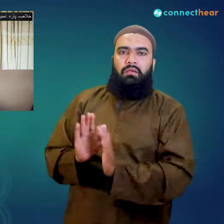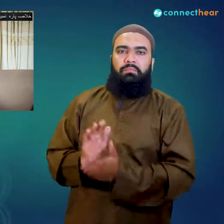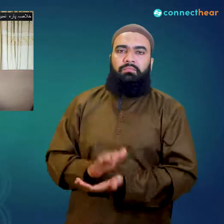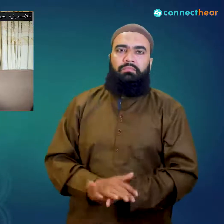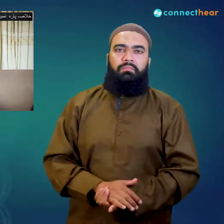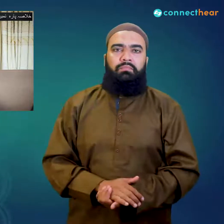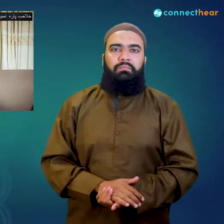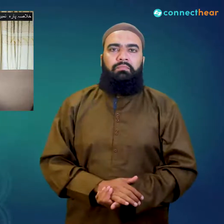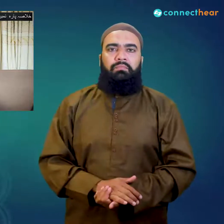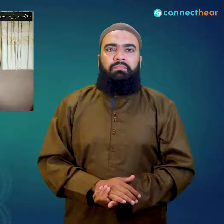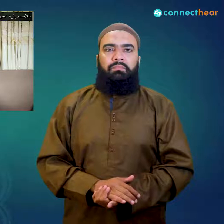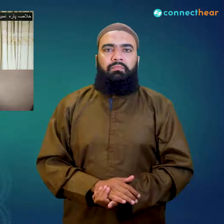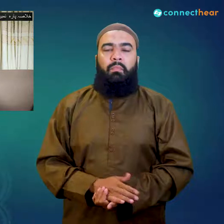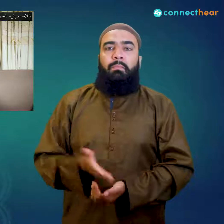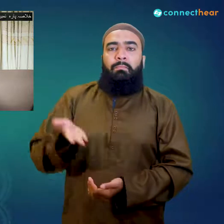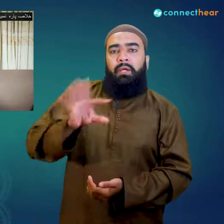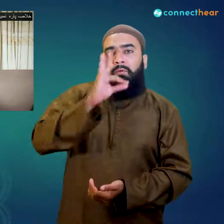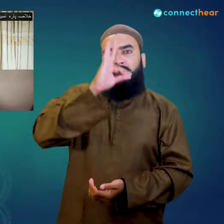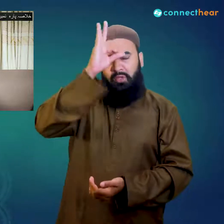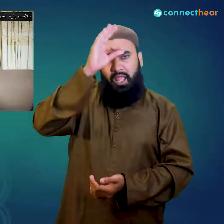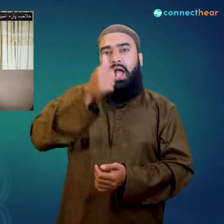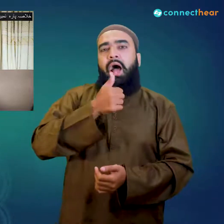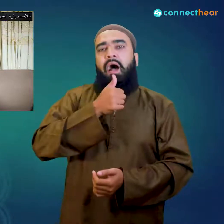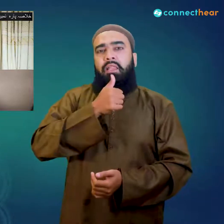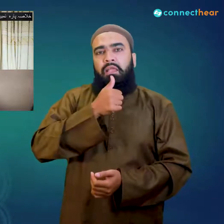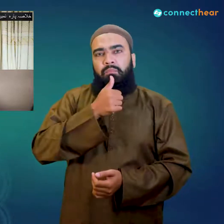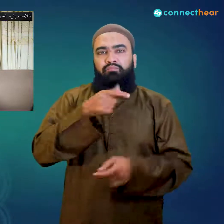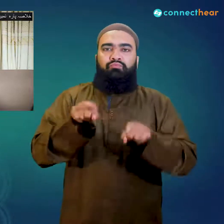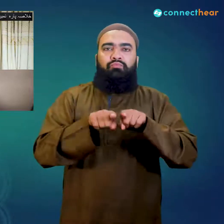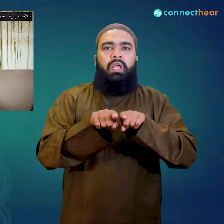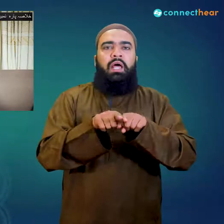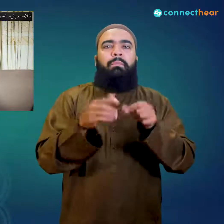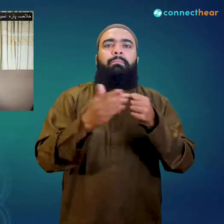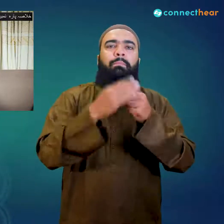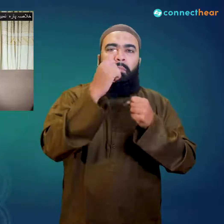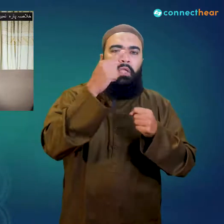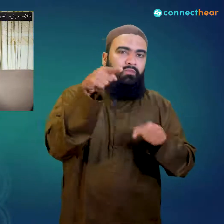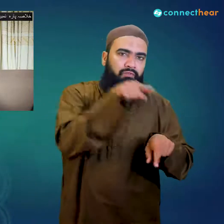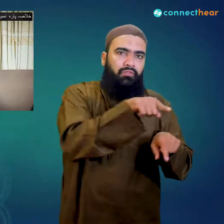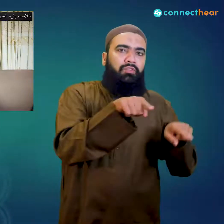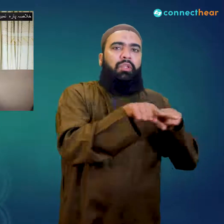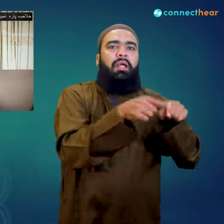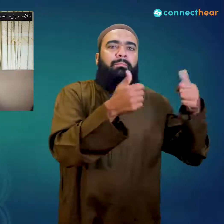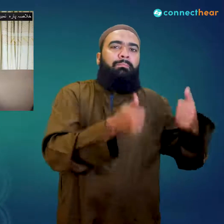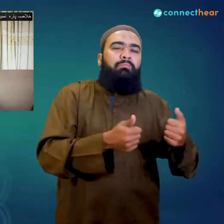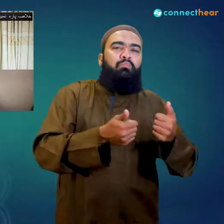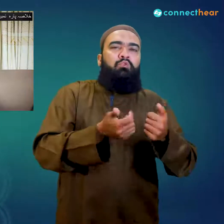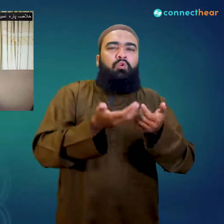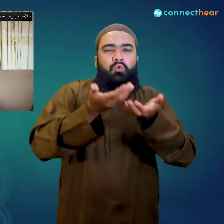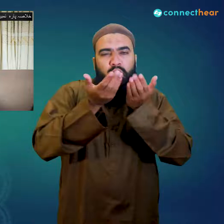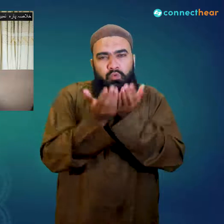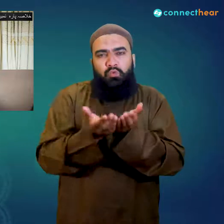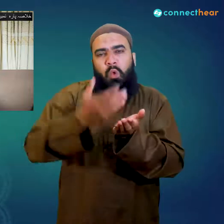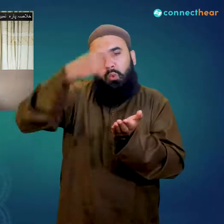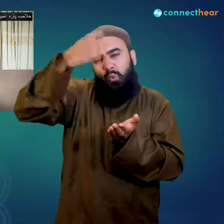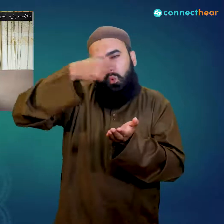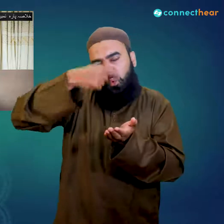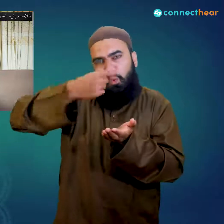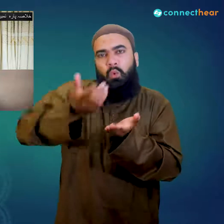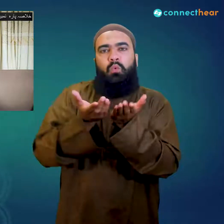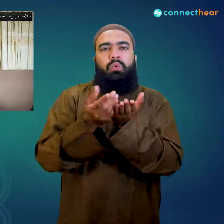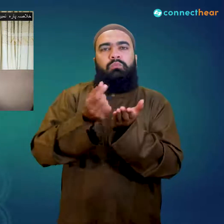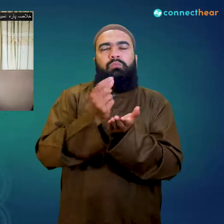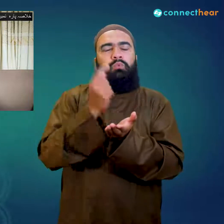وہ کلمات حضرت آدم علیہ السلام اور حوا علیہ السلام نے ادا کیے، تو اللہ رب العزت نے ان کی توبہ کو قبول